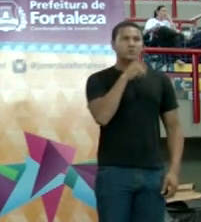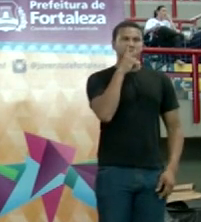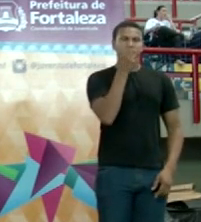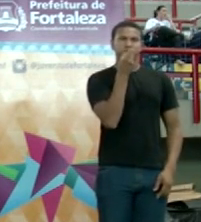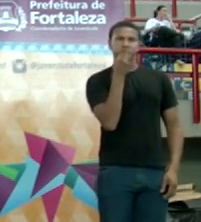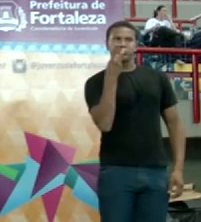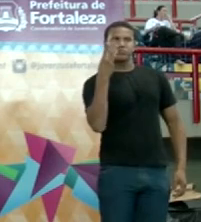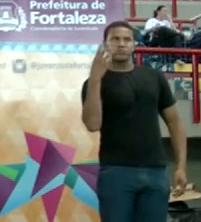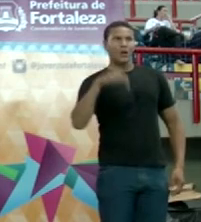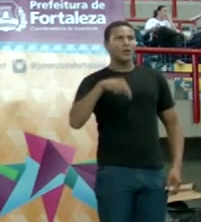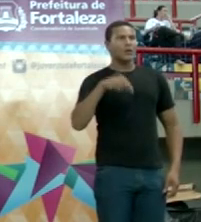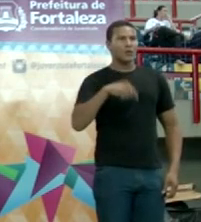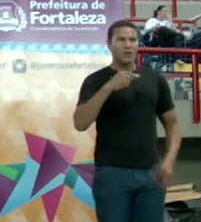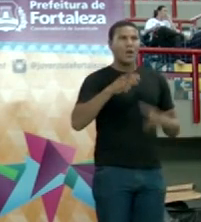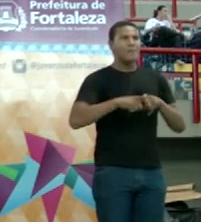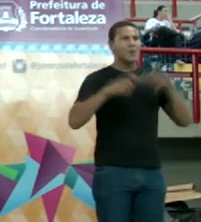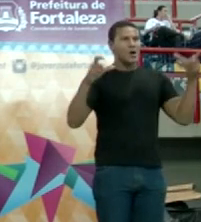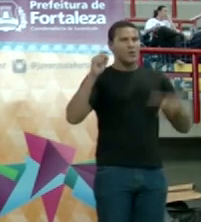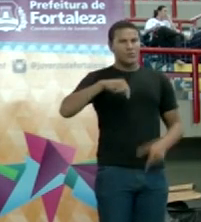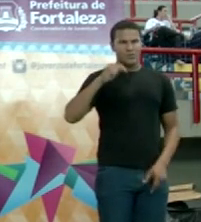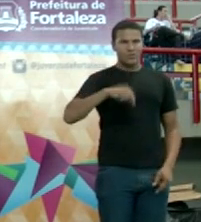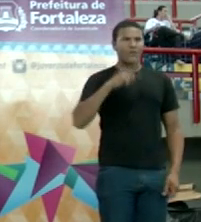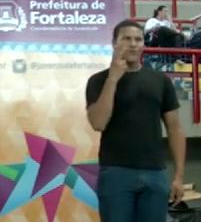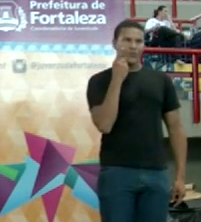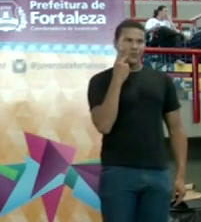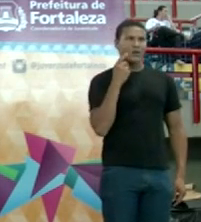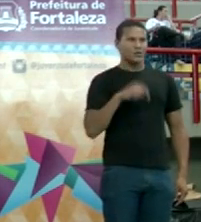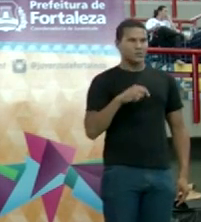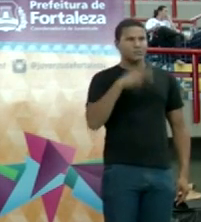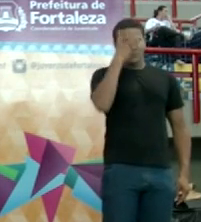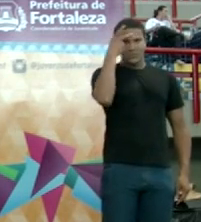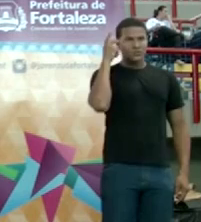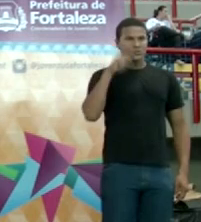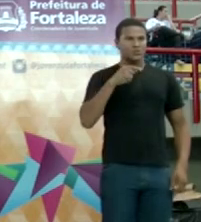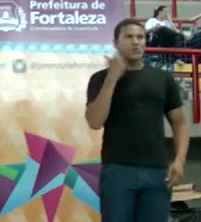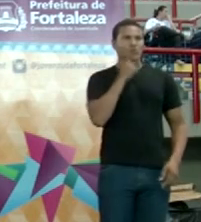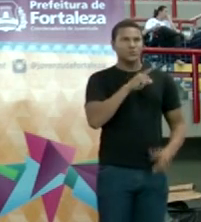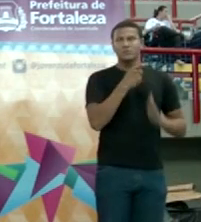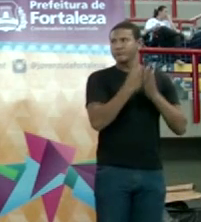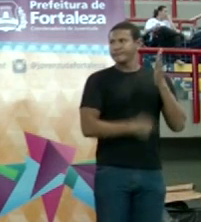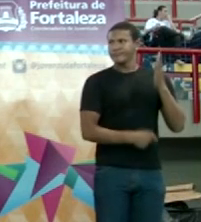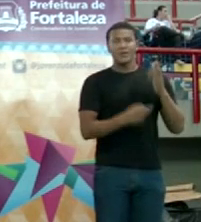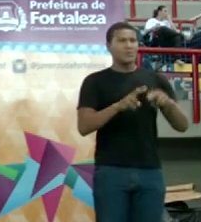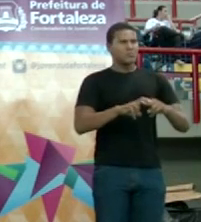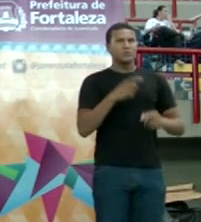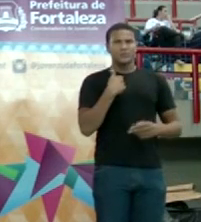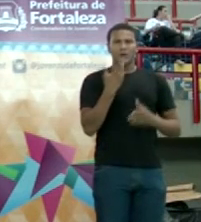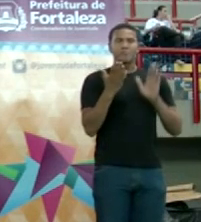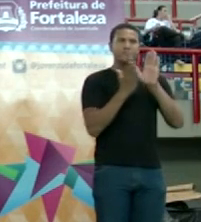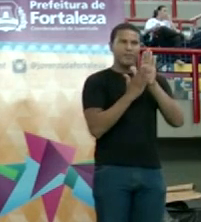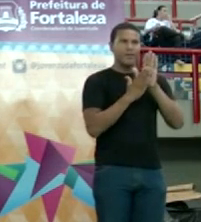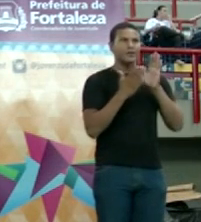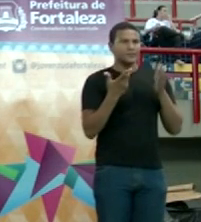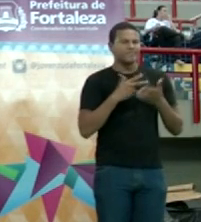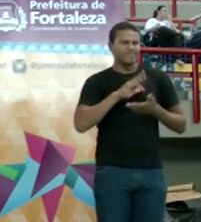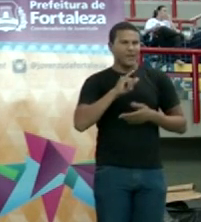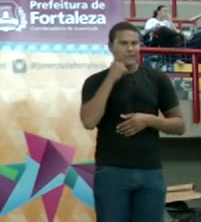teve resultado nesse sentido, certo? Então eu me proponho a trabalhar nessa tarde com